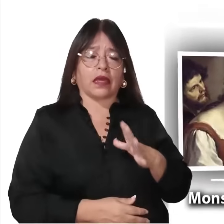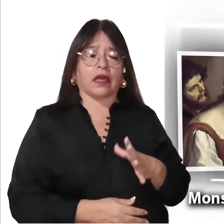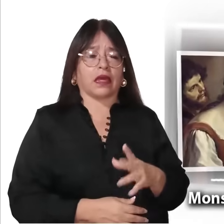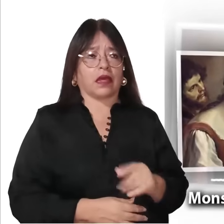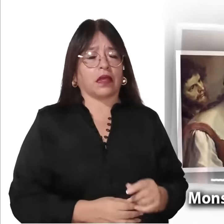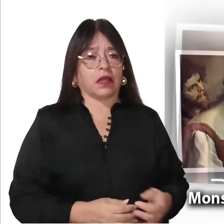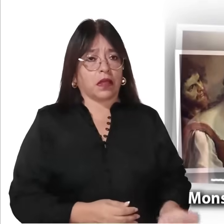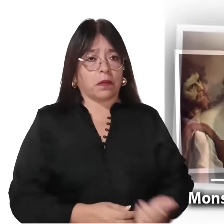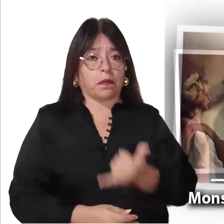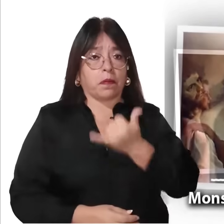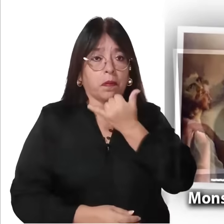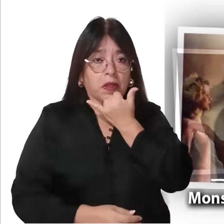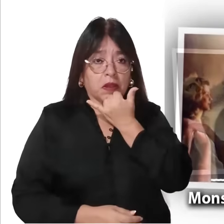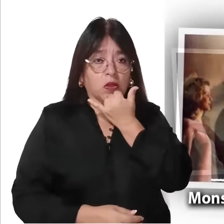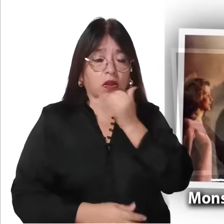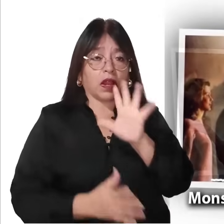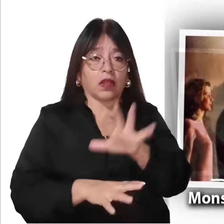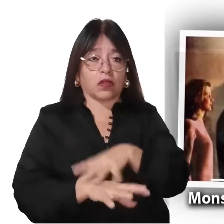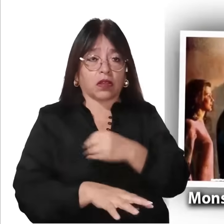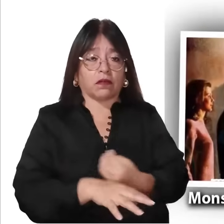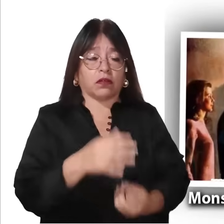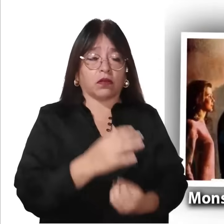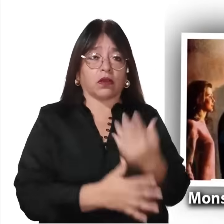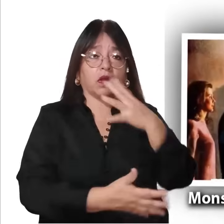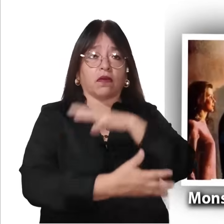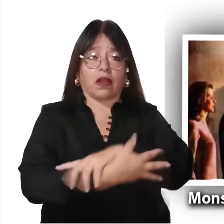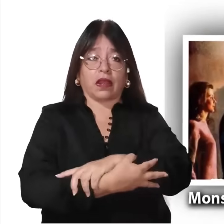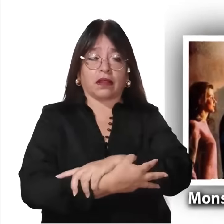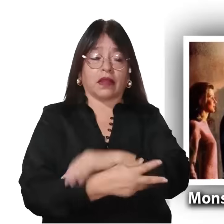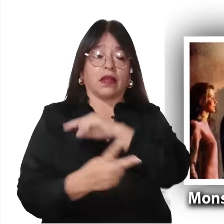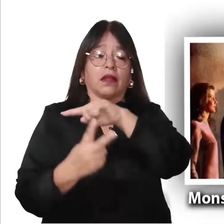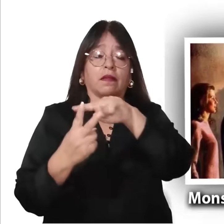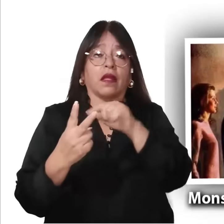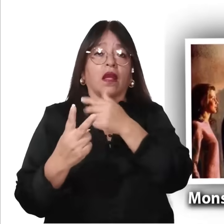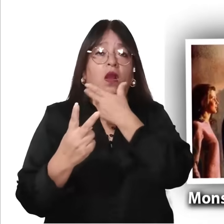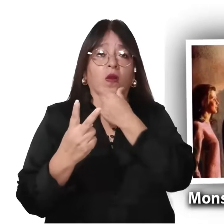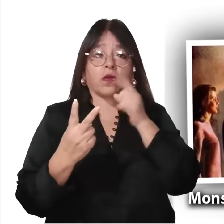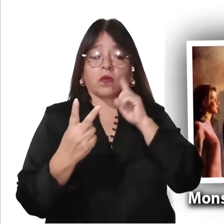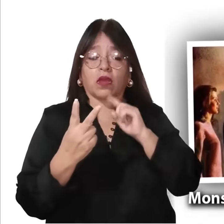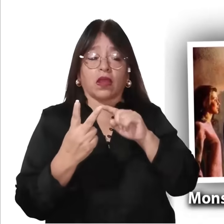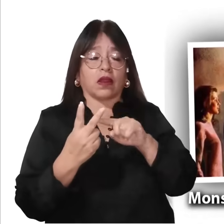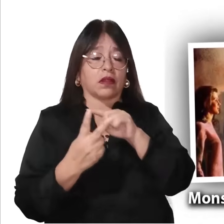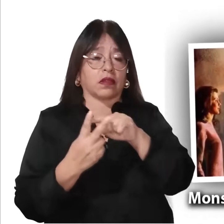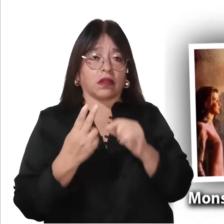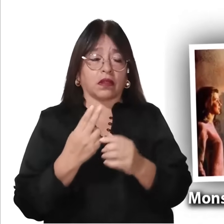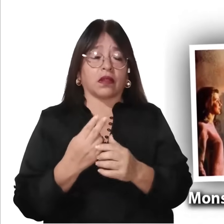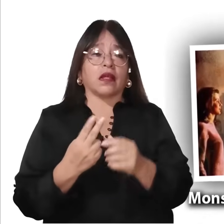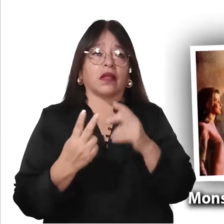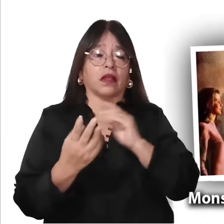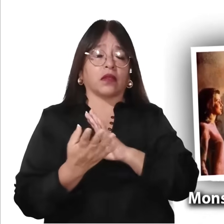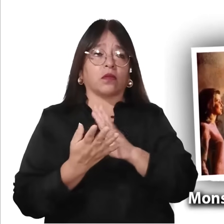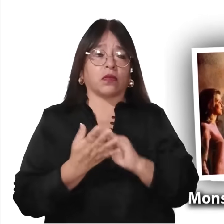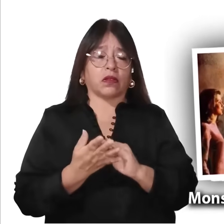de dos personas que juran y tratan de cumplir un amor estable. Parejas de hecho, amor libre, divorcio y